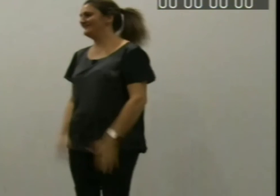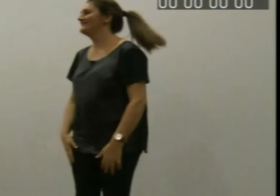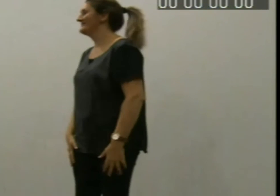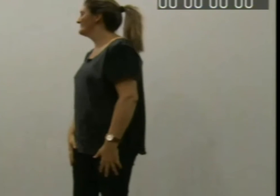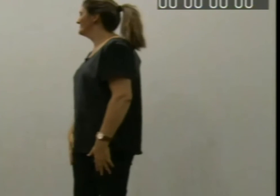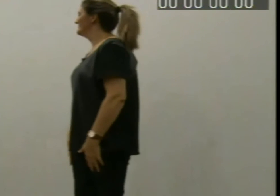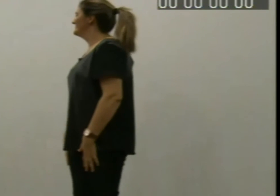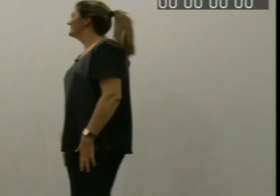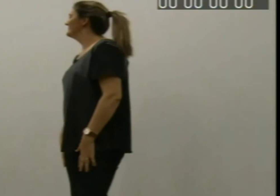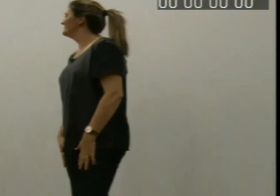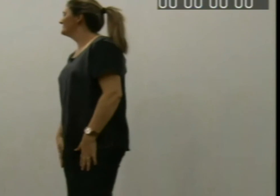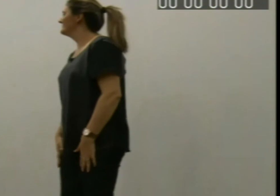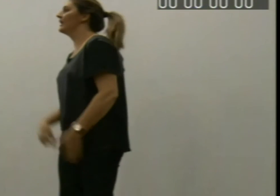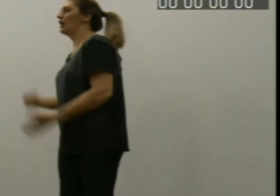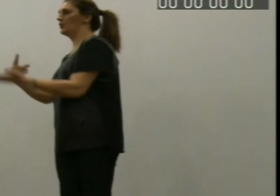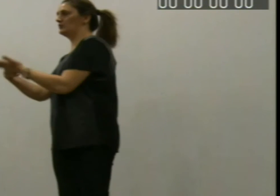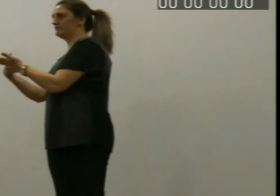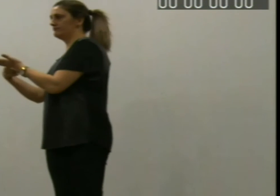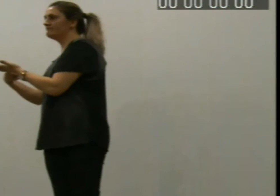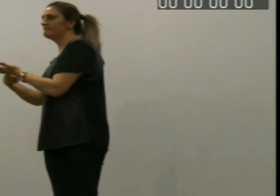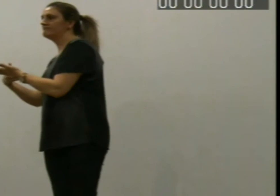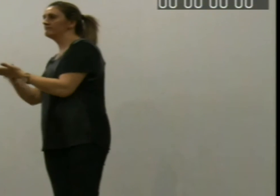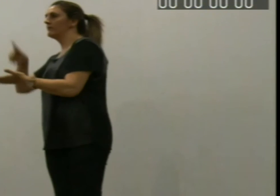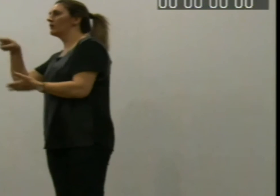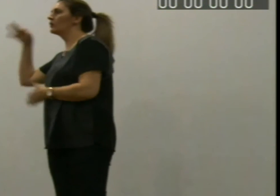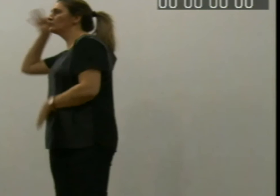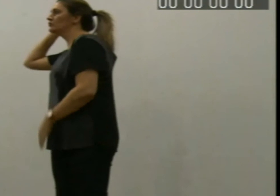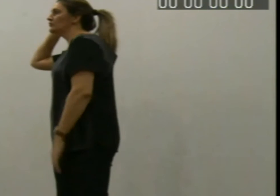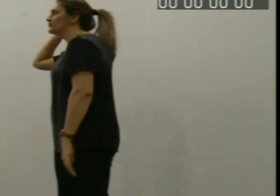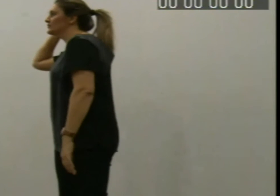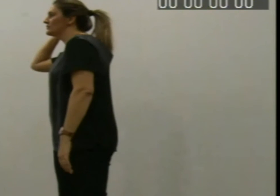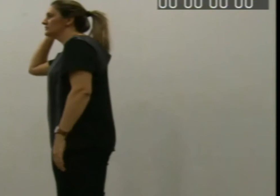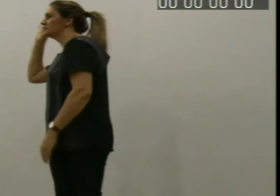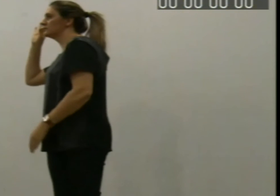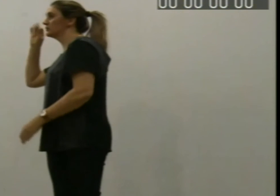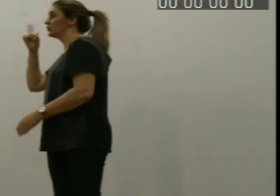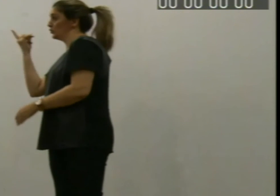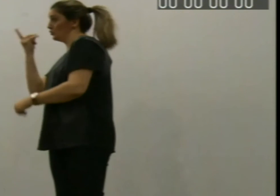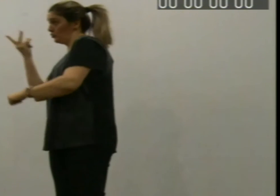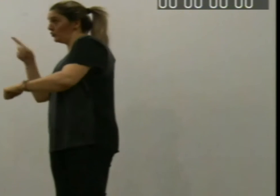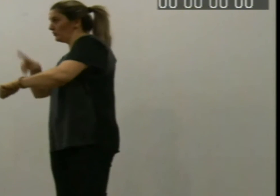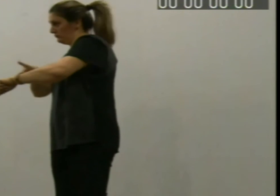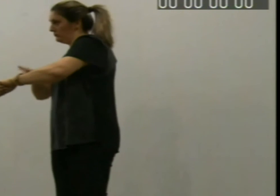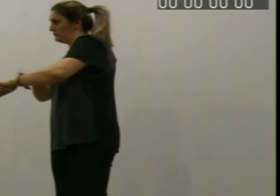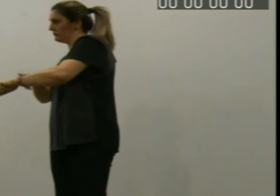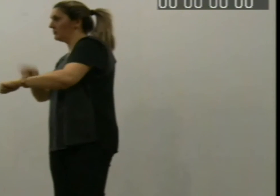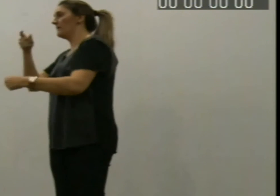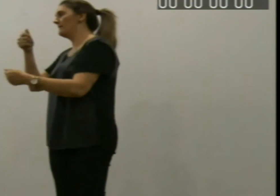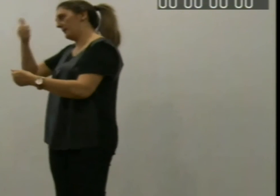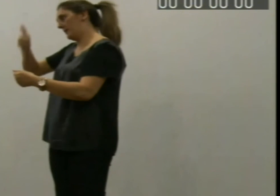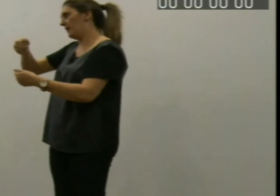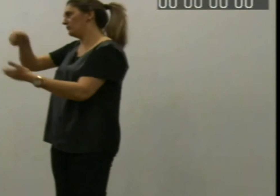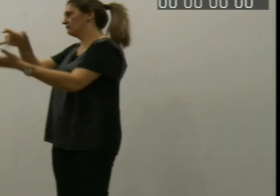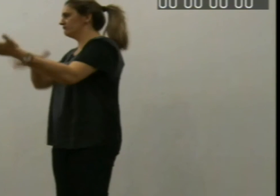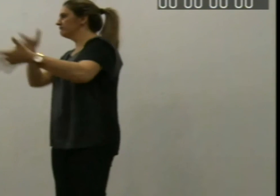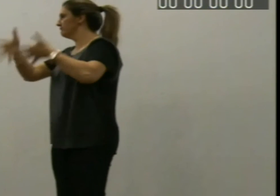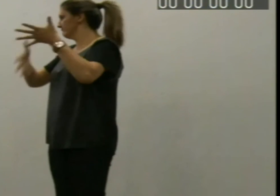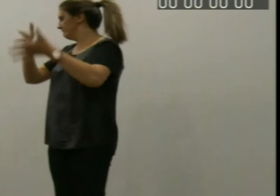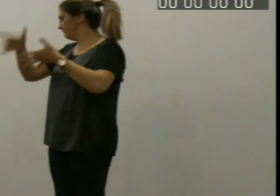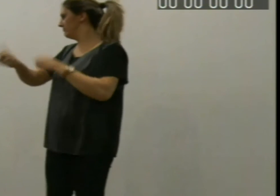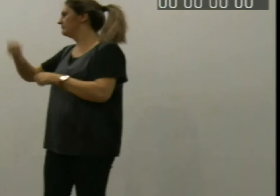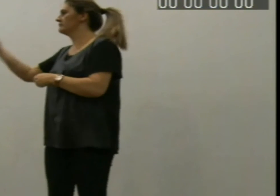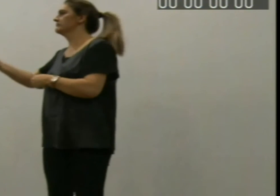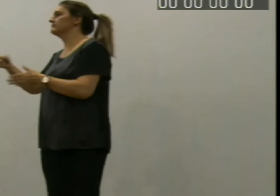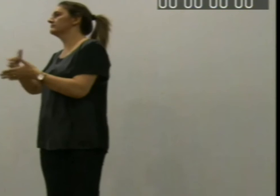Ah eu combinei com com a dividi assim primeira metade E aí depois a